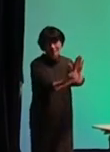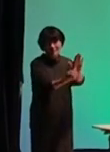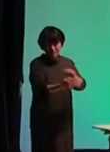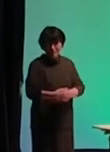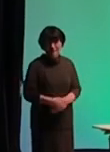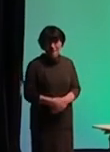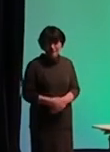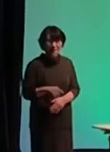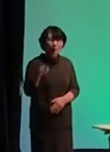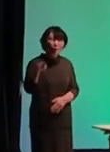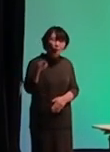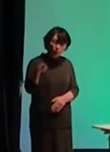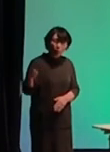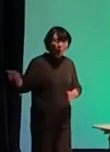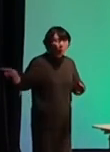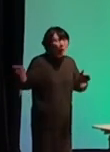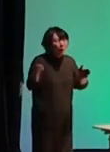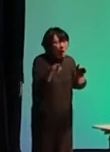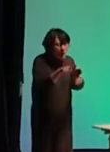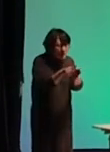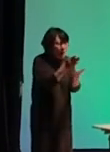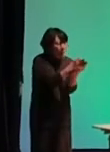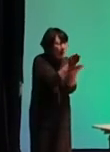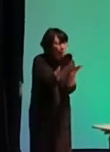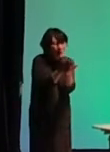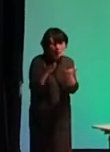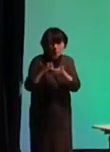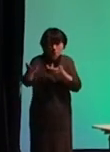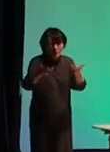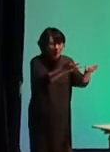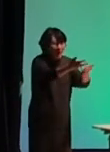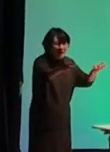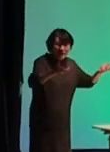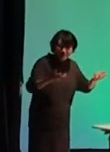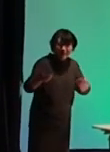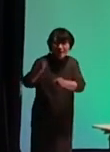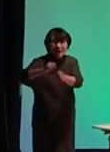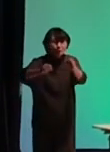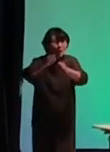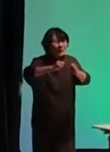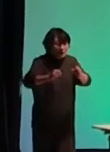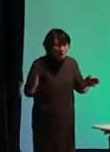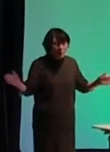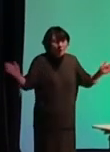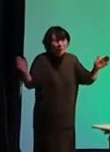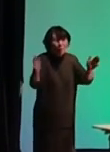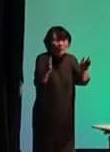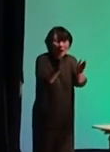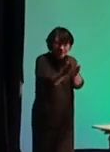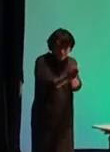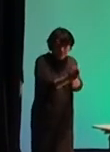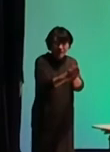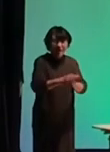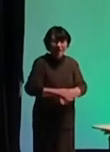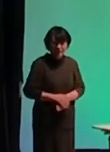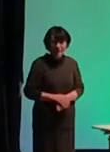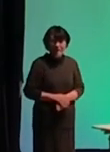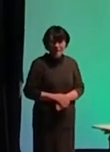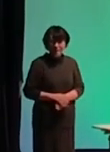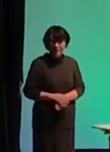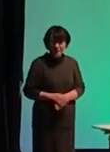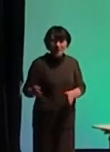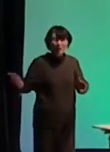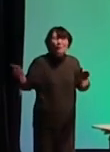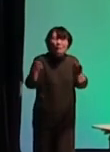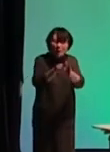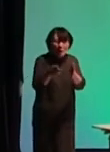ども、こういうことを今までバラバラであった人たちが、みんなで一緒になって今まで、